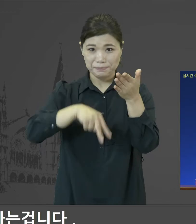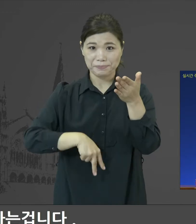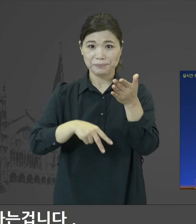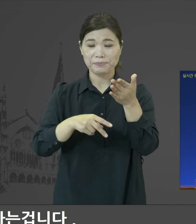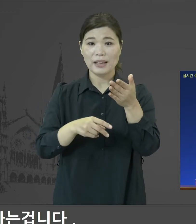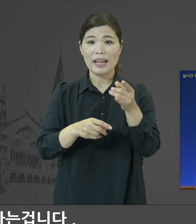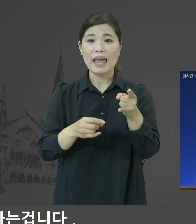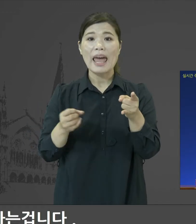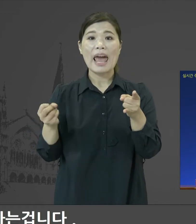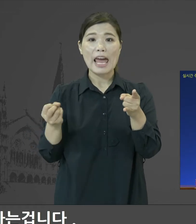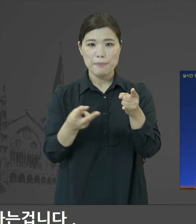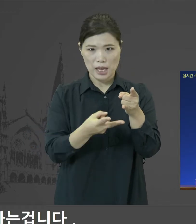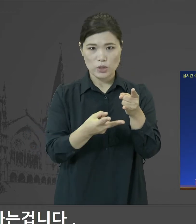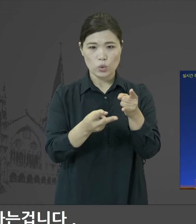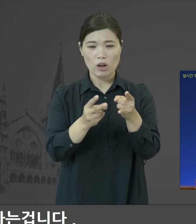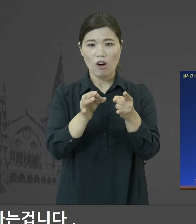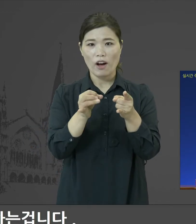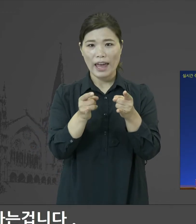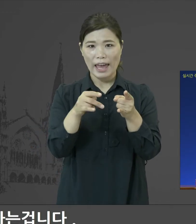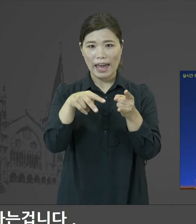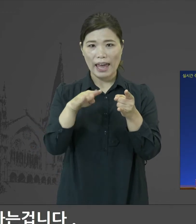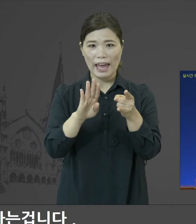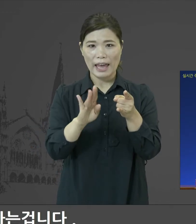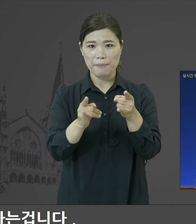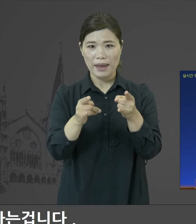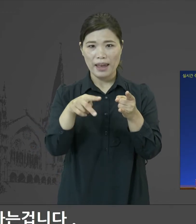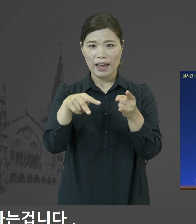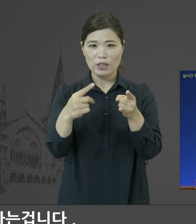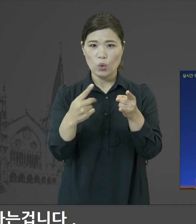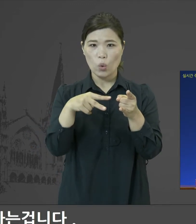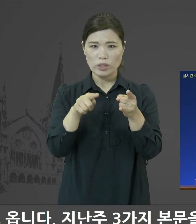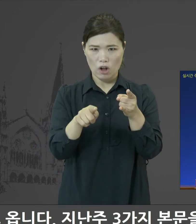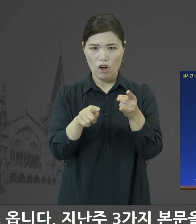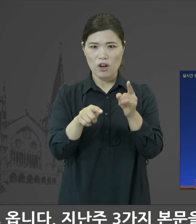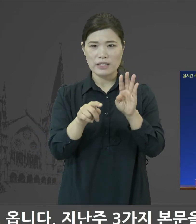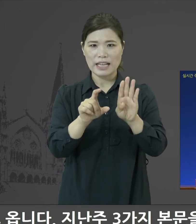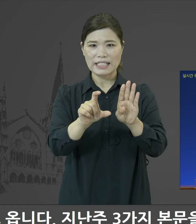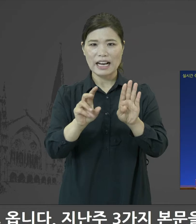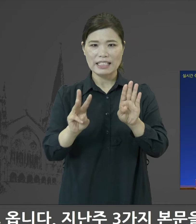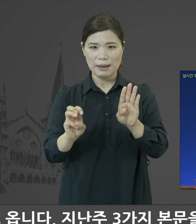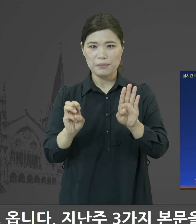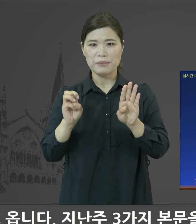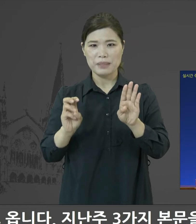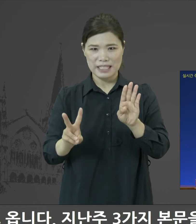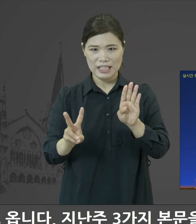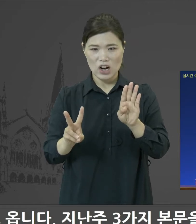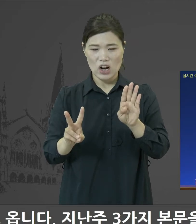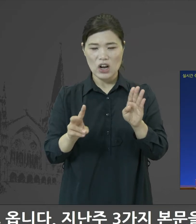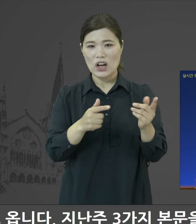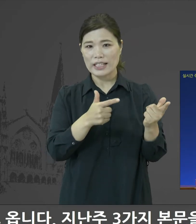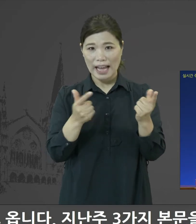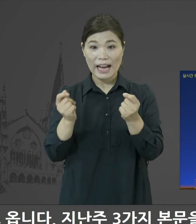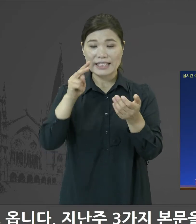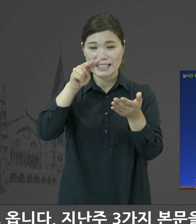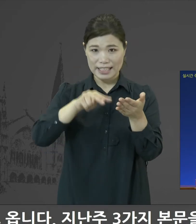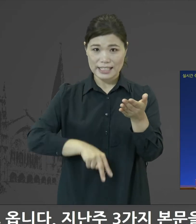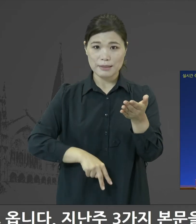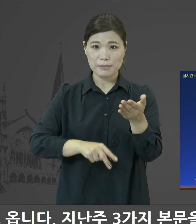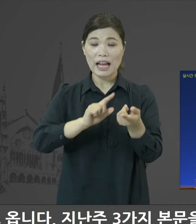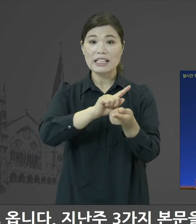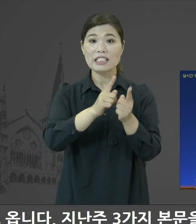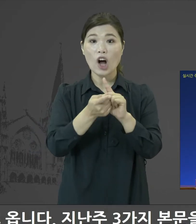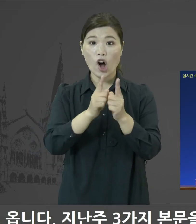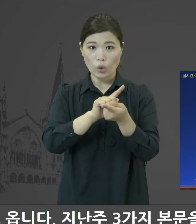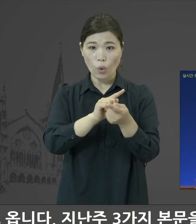에베소서 4장 32절 자, 32절 같이 한번 천천히 읽어 가십시다. 읽습니다.